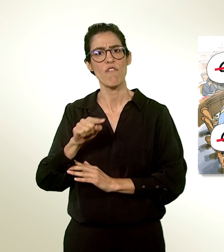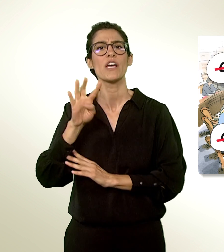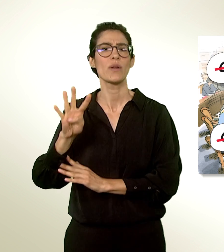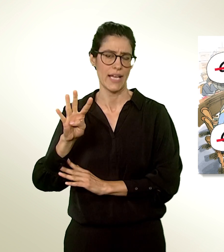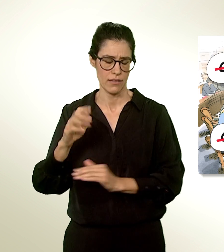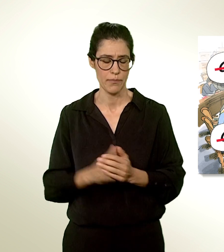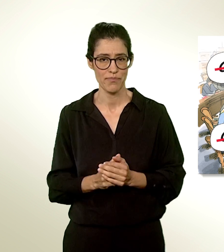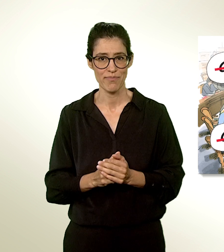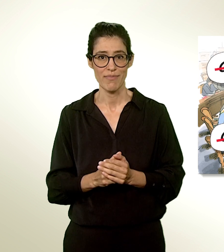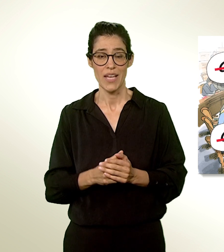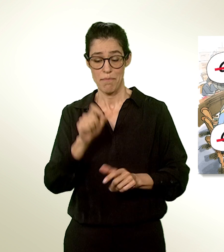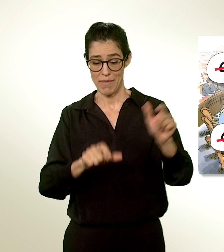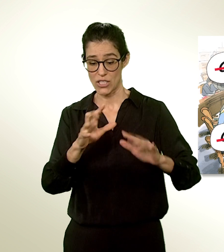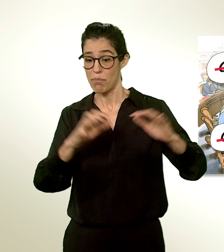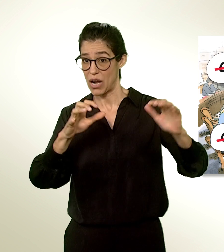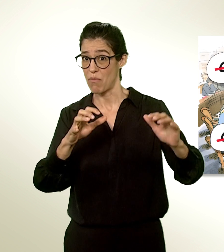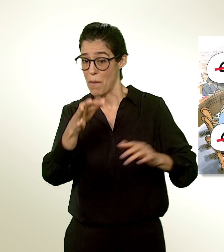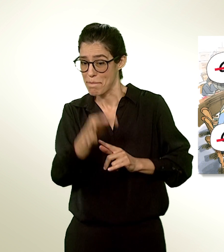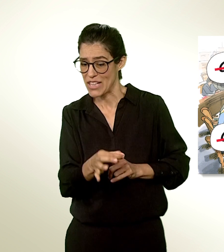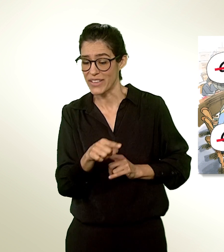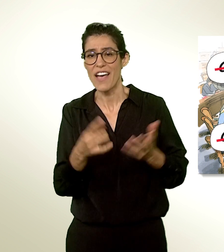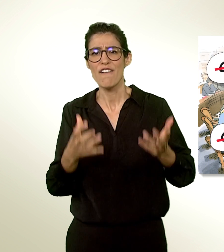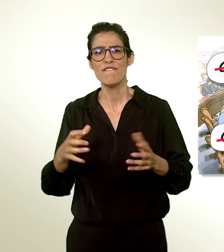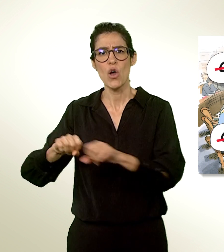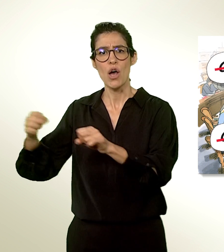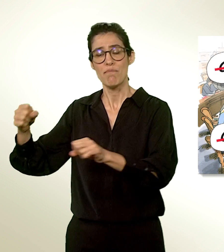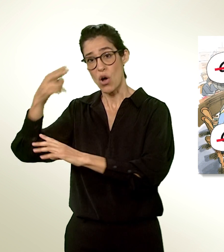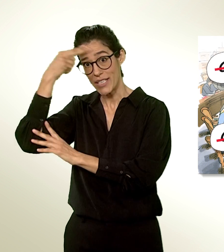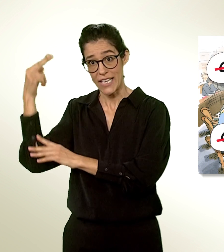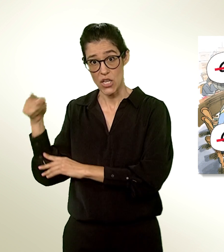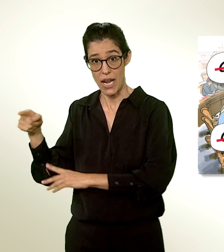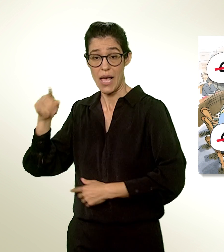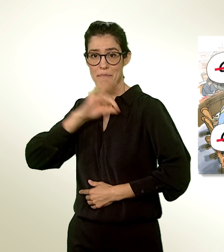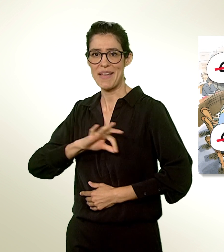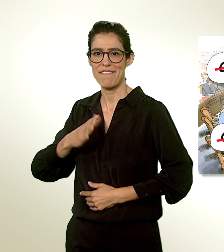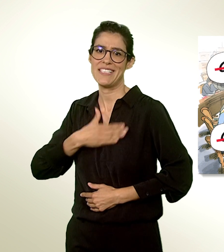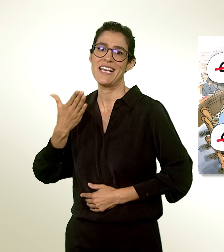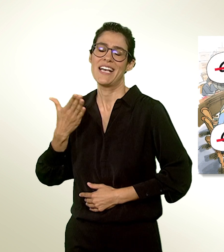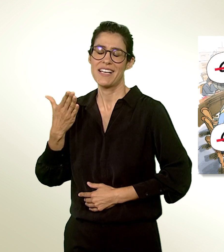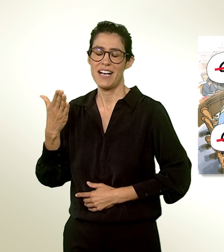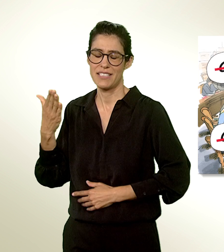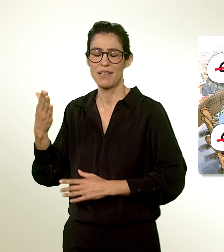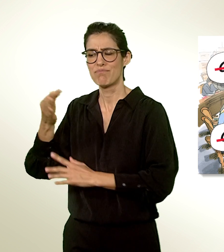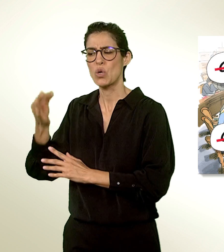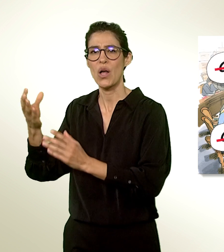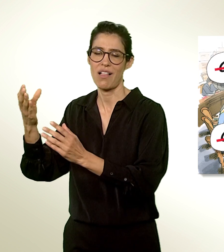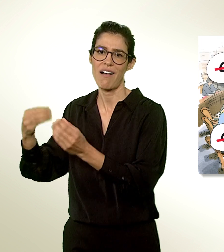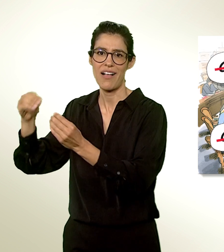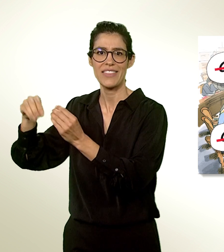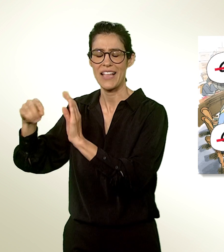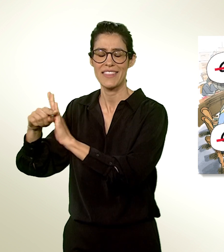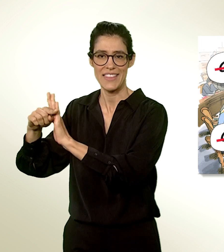de parlementaires aurait en outre voulu reverser à l'AVS les bénéfices réalisés par la Banque nationale grâce au taux négatif, mais